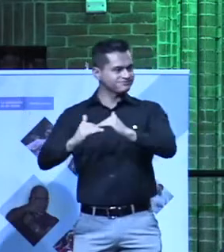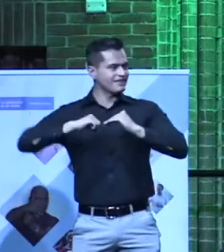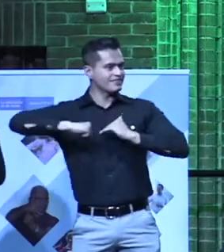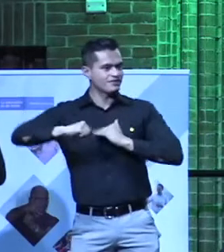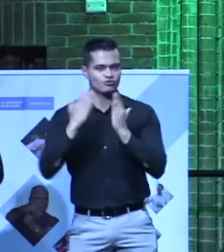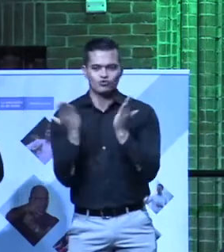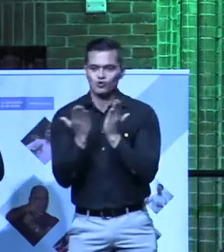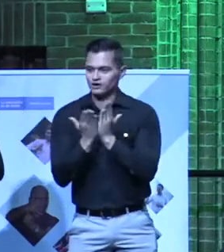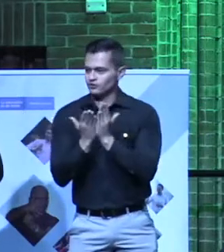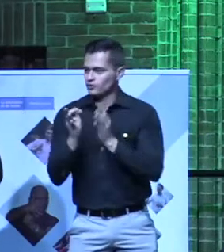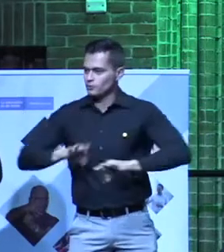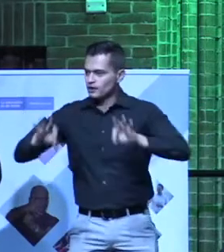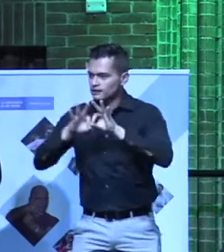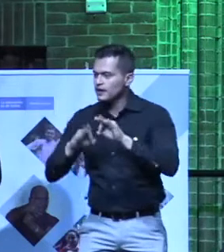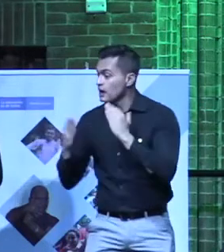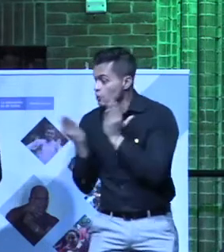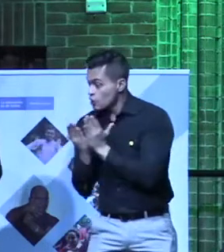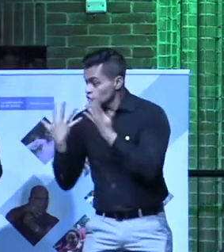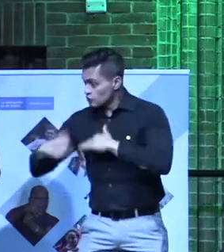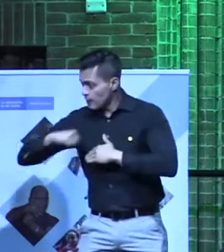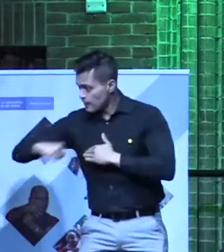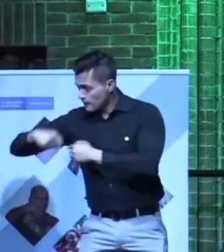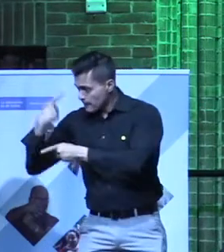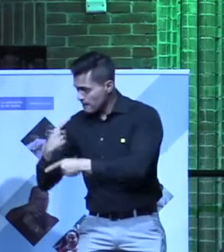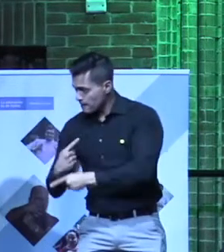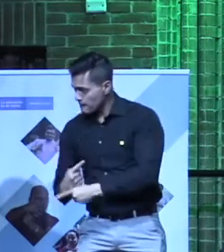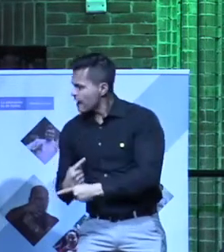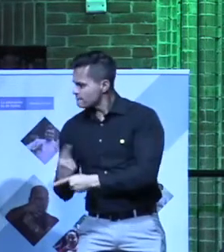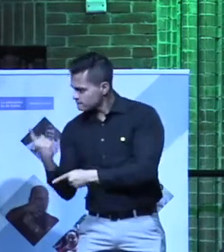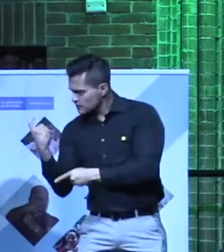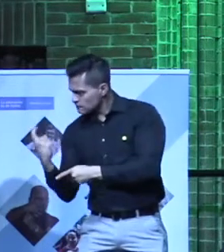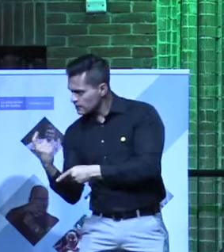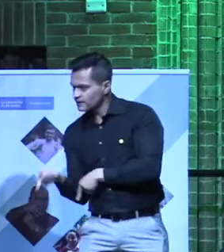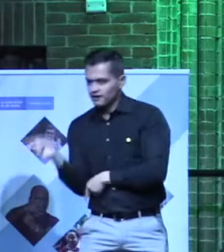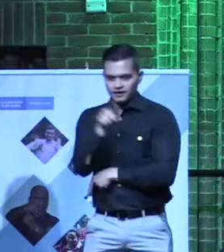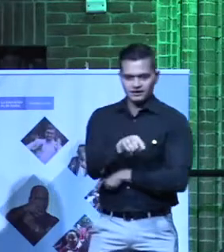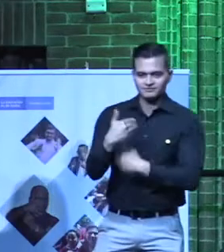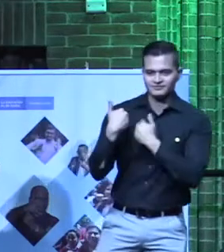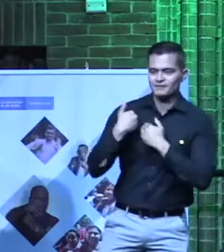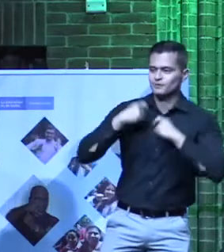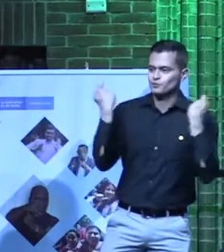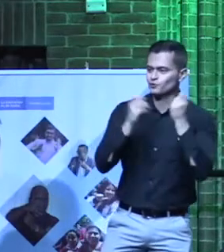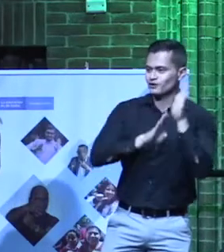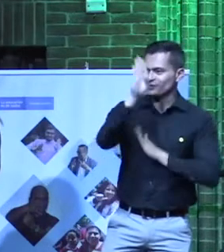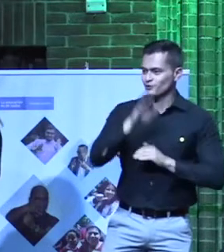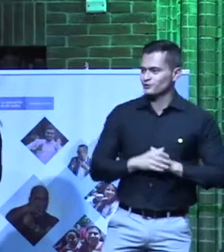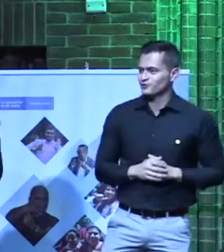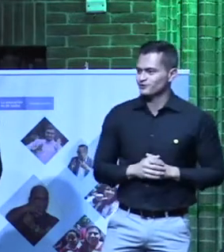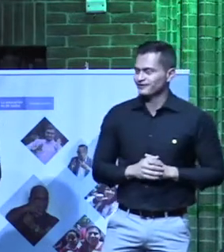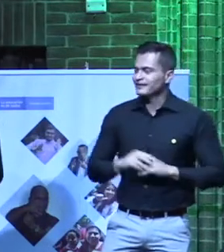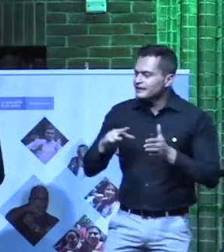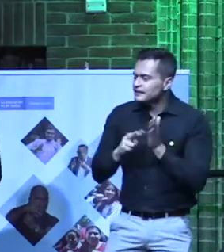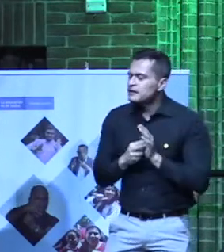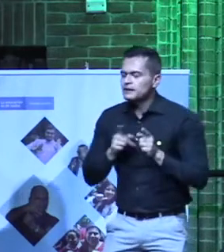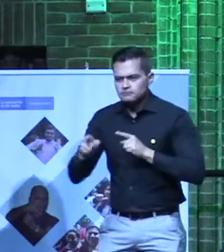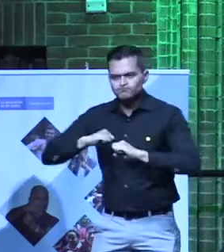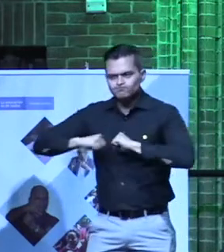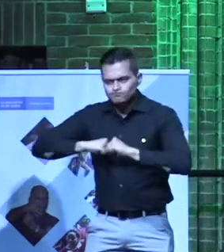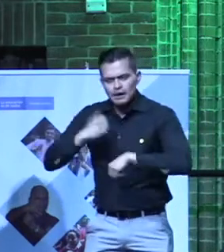educación están en promoción y desarrollo. Y finalmente definimos que para que esta maquinaria misional operara y operara